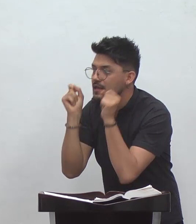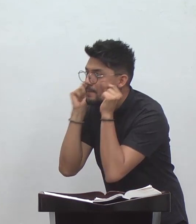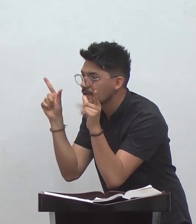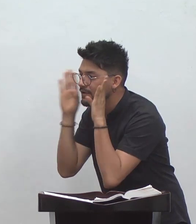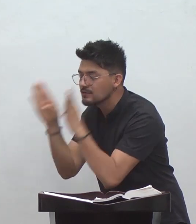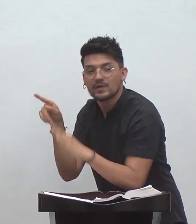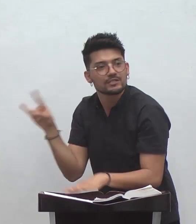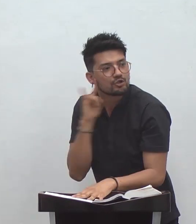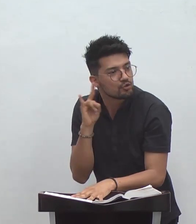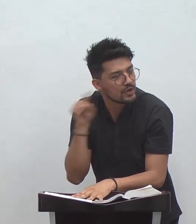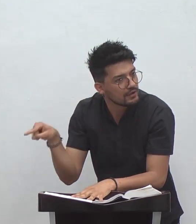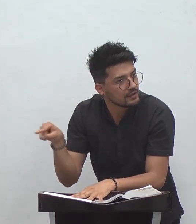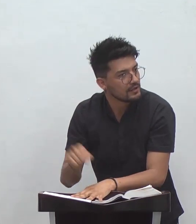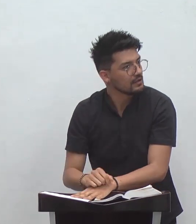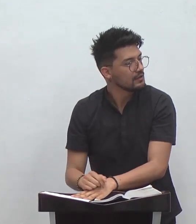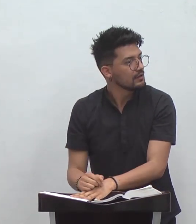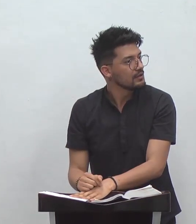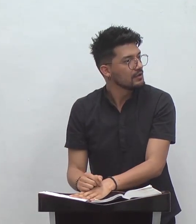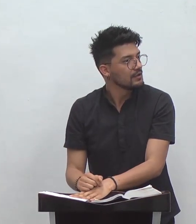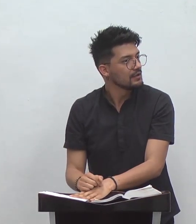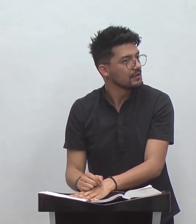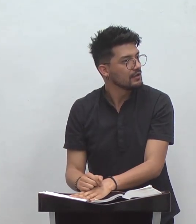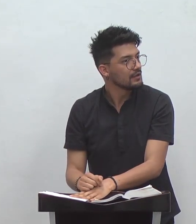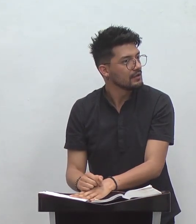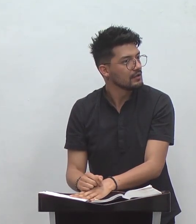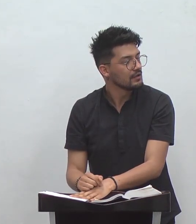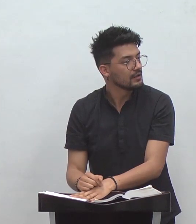es tiempo de que usted ponga atención a las palabras de vida del Hijo.